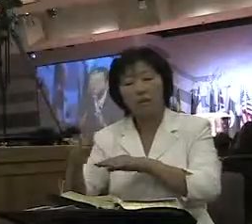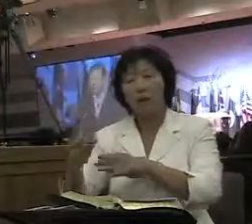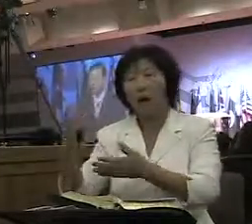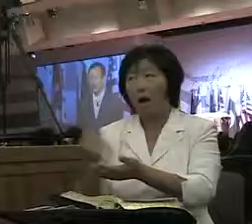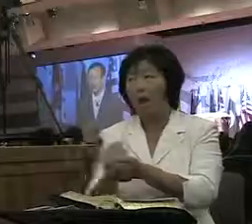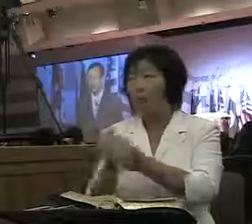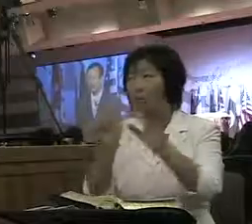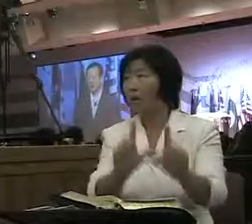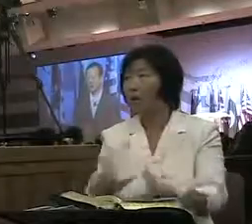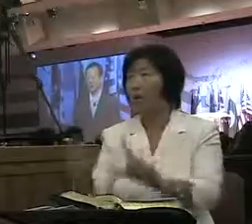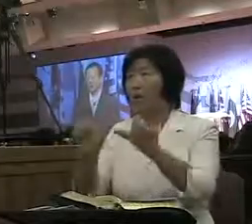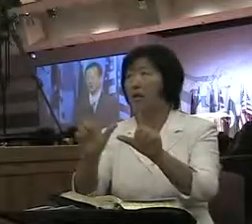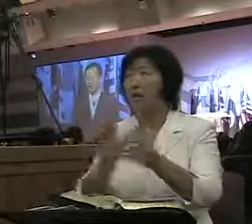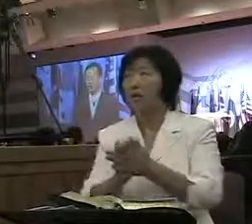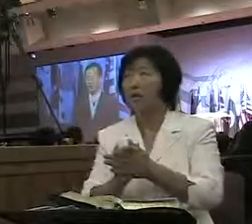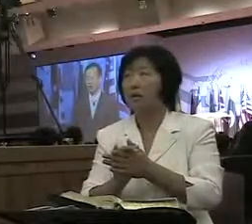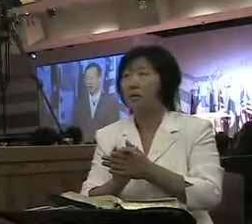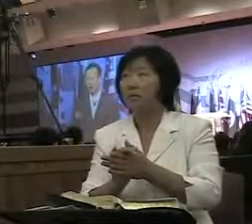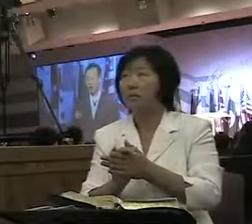소명의식이 있을 때